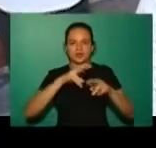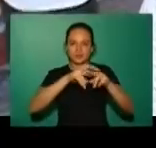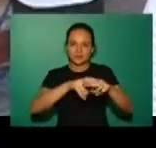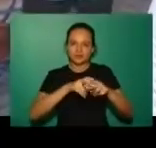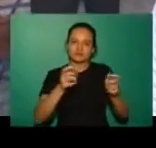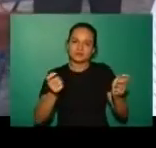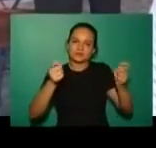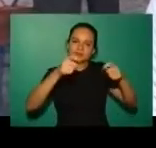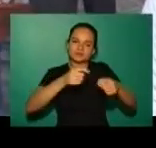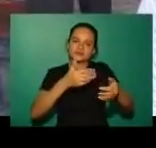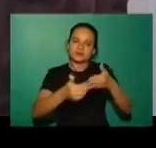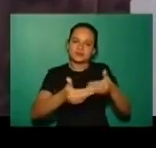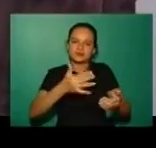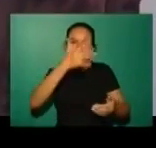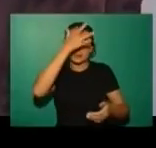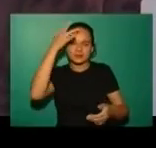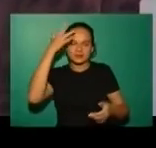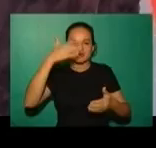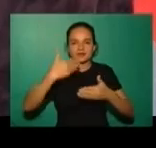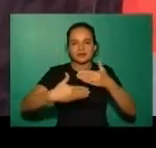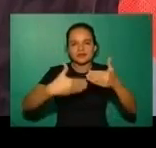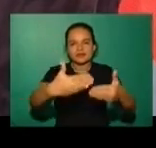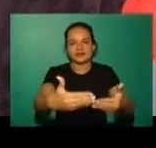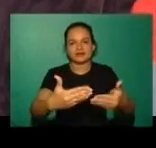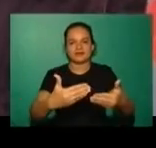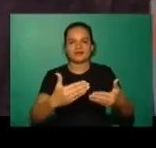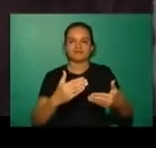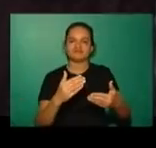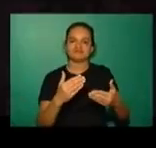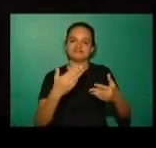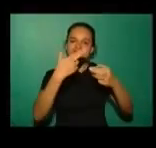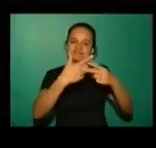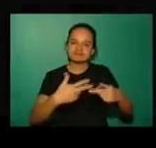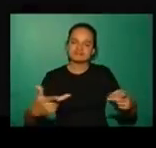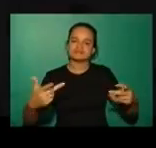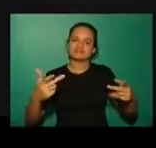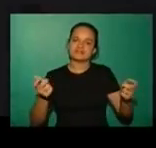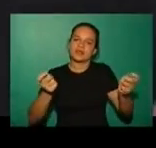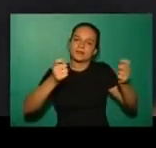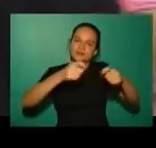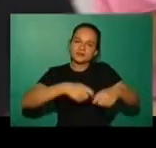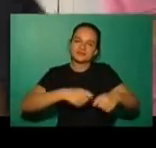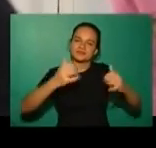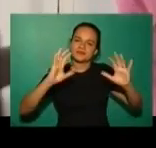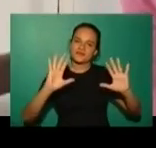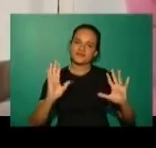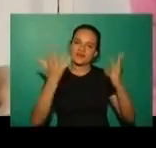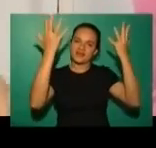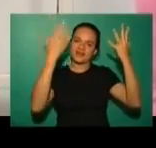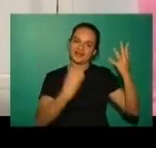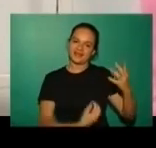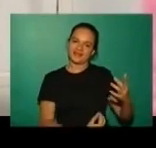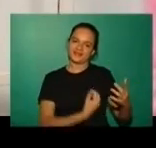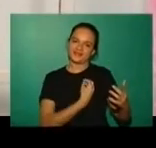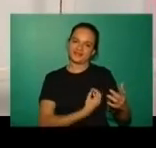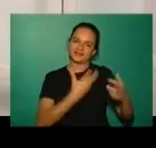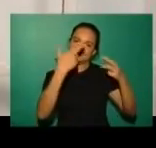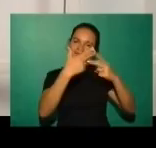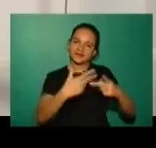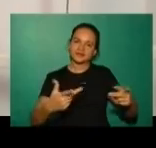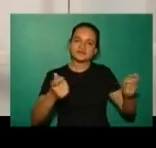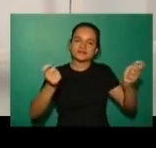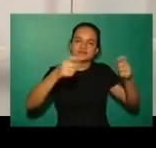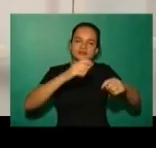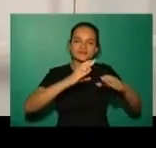possível a qualquer pessoa desenvolver habilidades e se relacionar, de saber que é possível festejar a vida nas formas possíveis